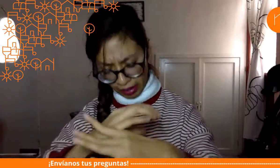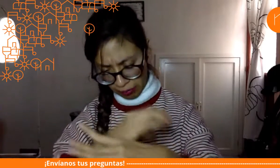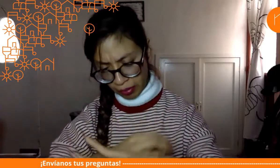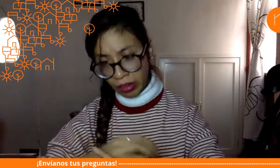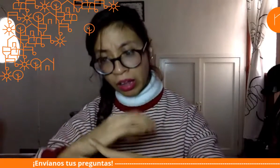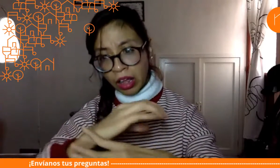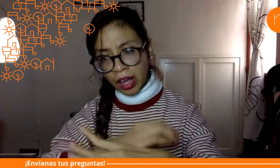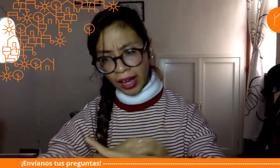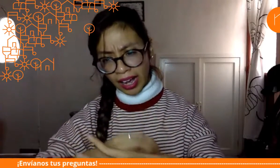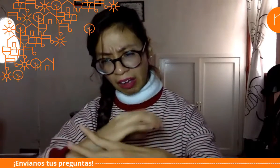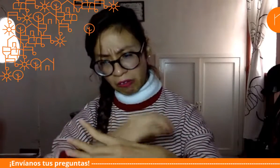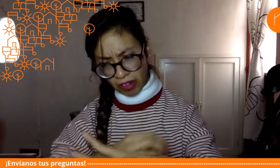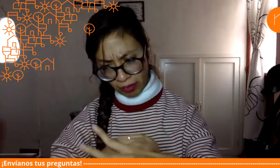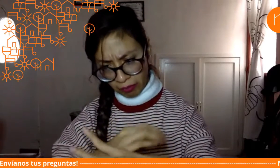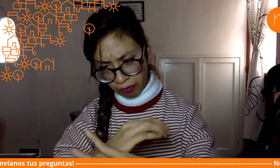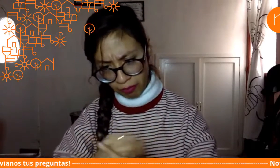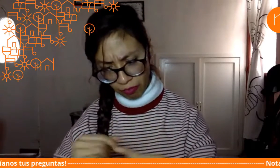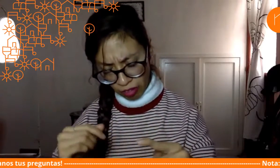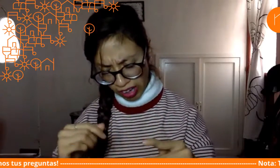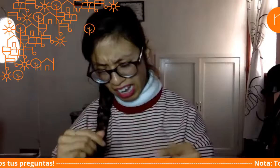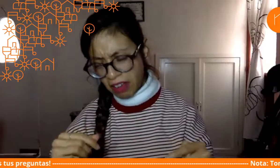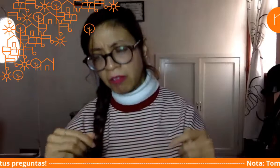café, café. ¿Ok?